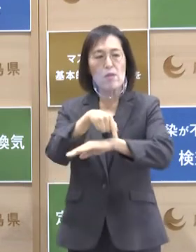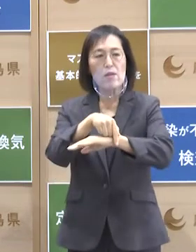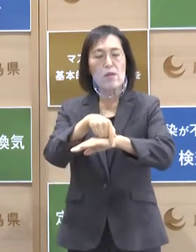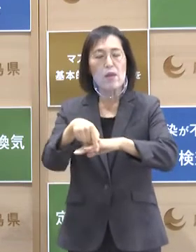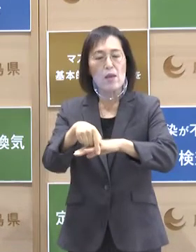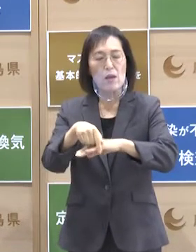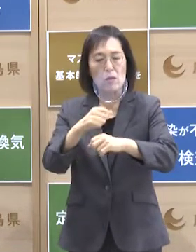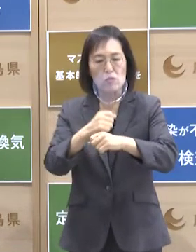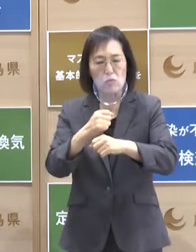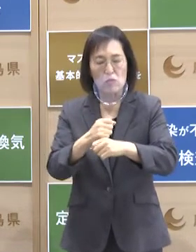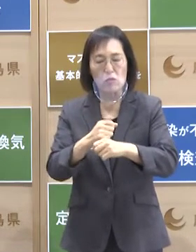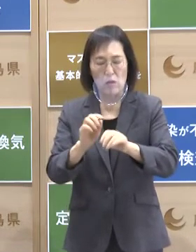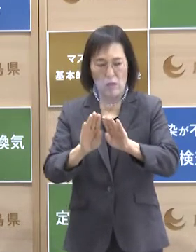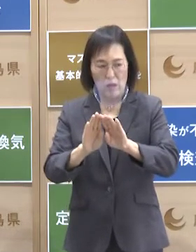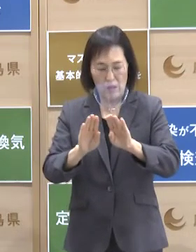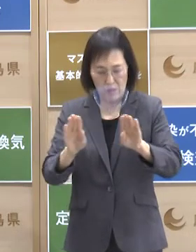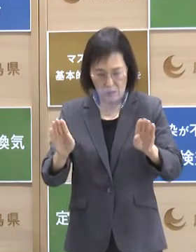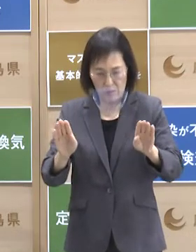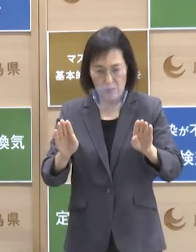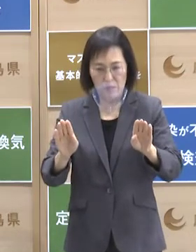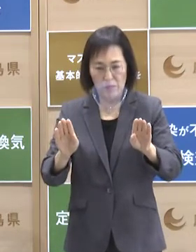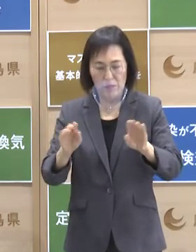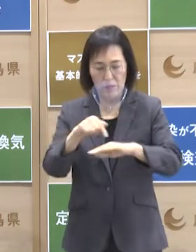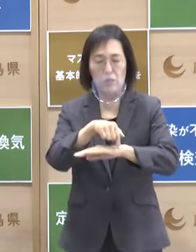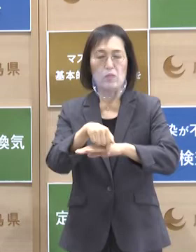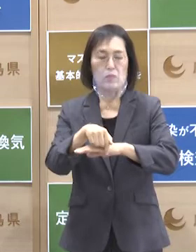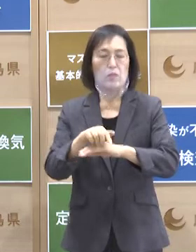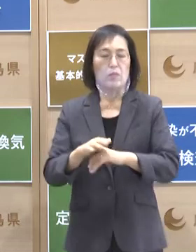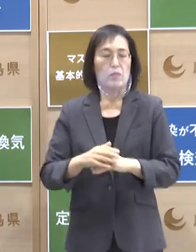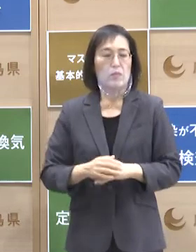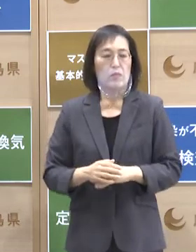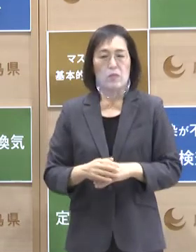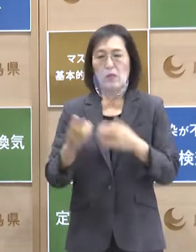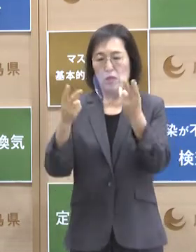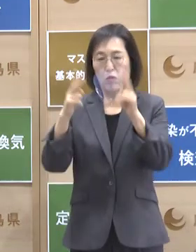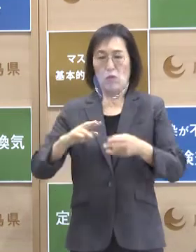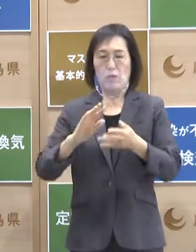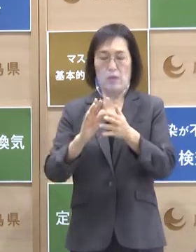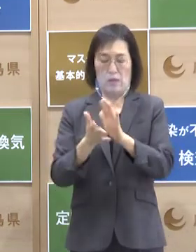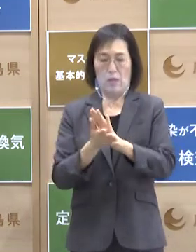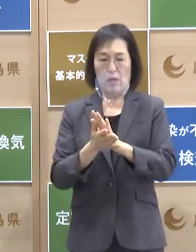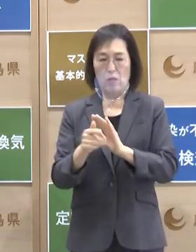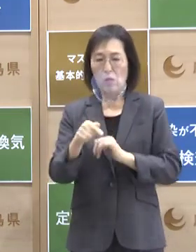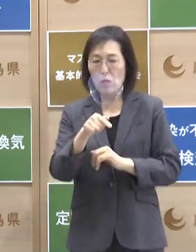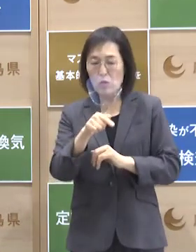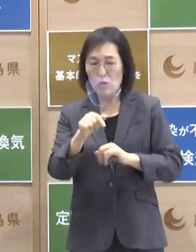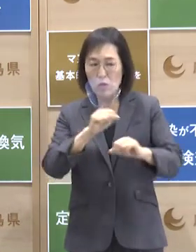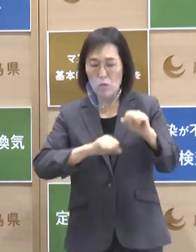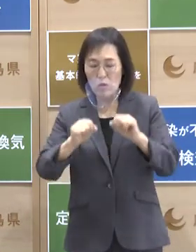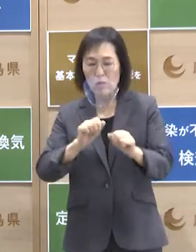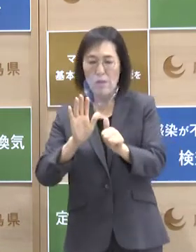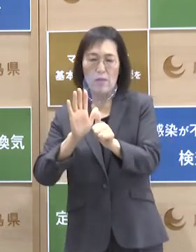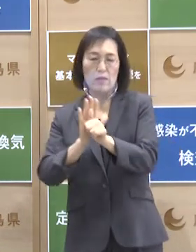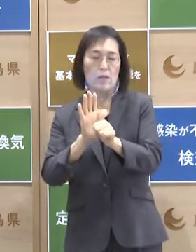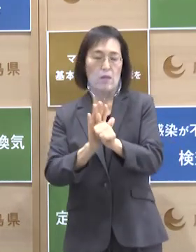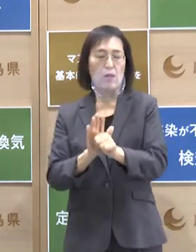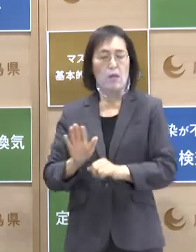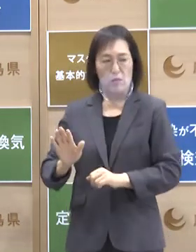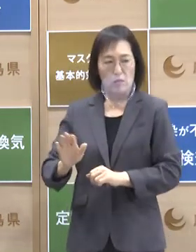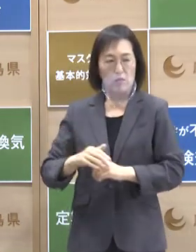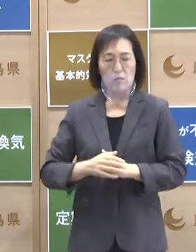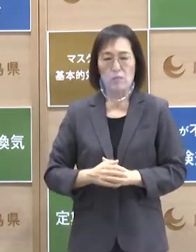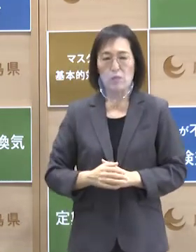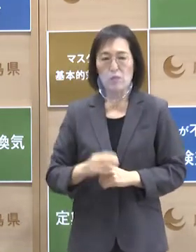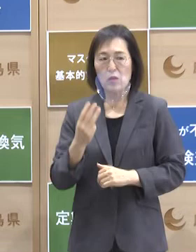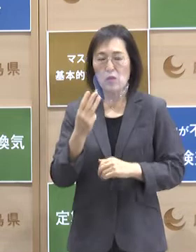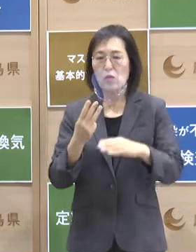検討策定に移行する予定です。広島県もこの取り組みを支援していますが、湯